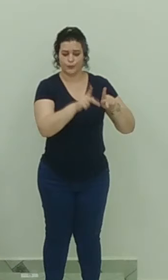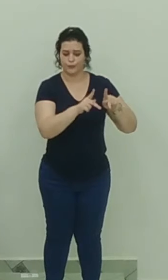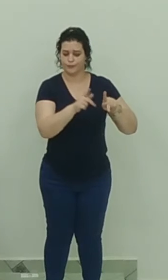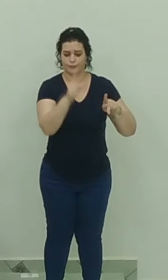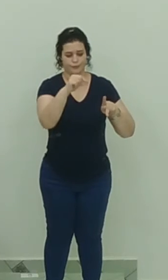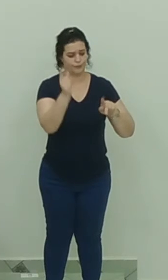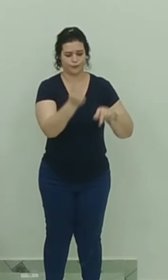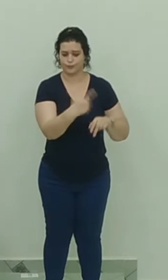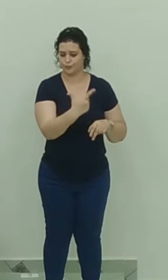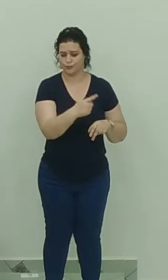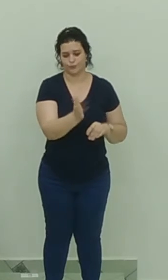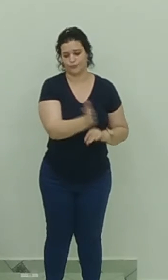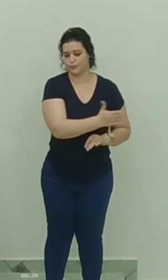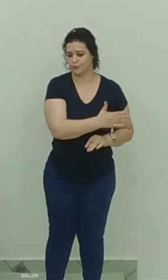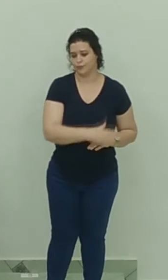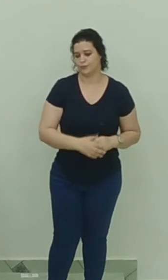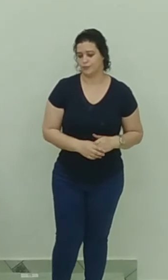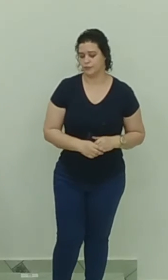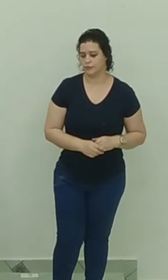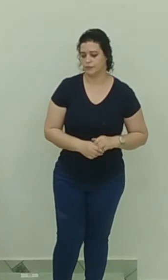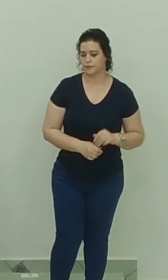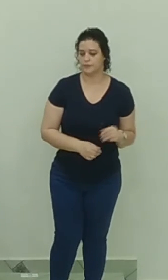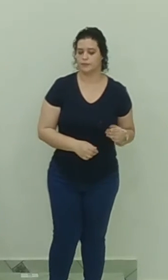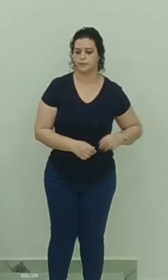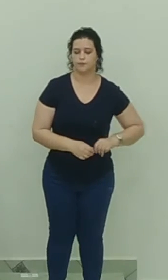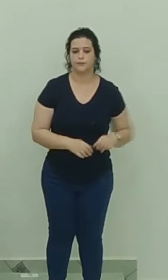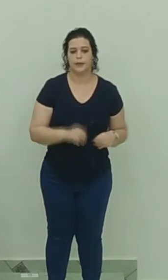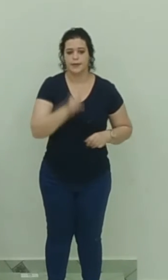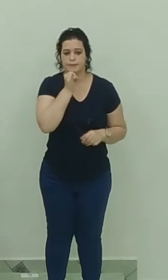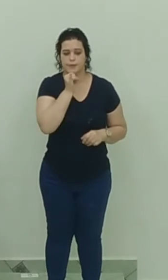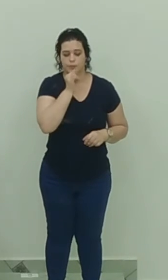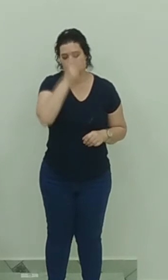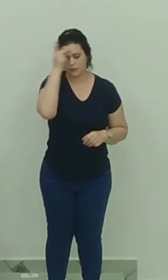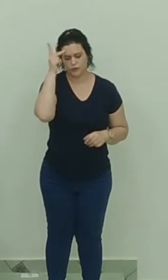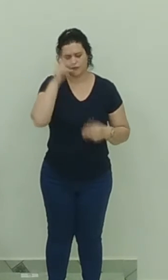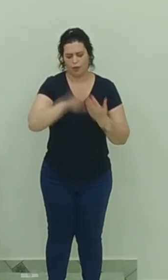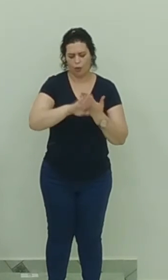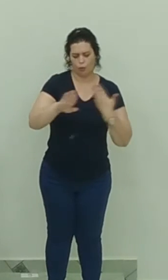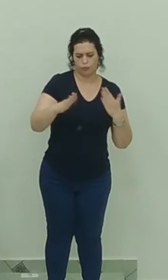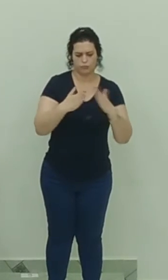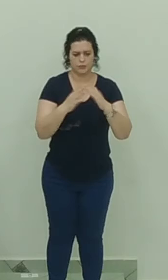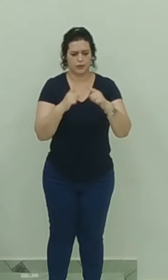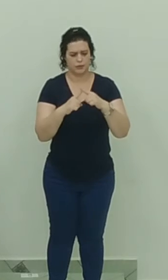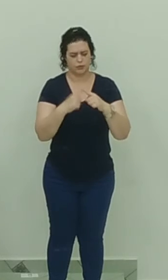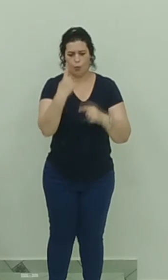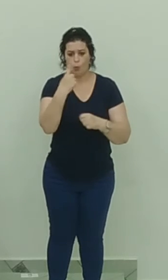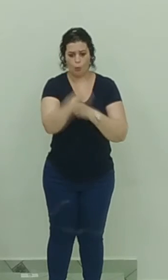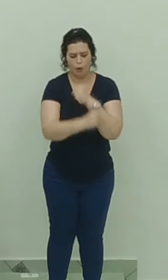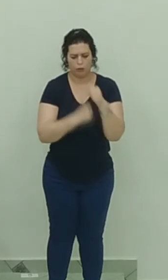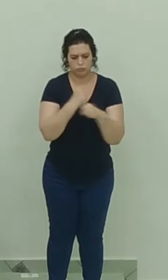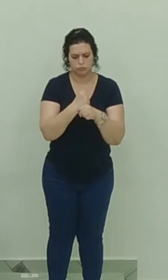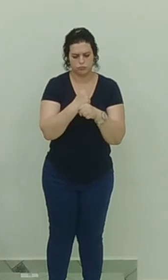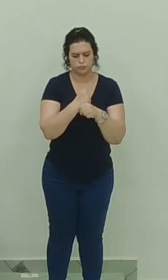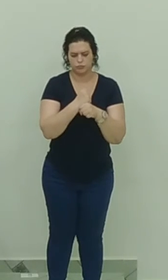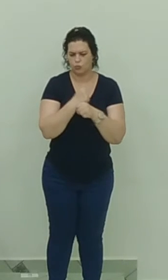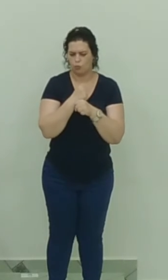Quando uma pessoa fica muito tempo fora da igreja presbiteriana, por exemplo, 1 ano, alguém já, uma família, algumas pessoas, 1 ano